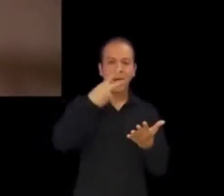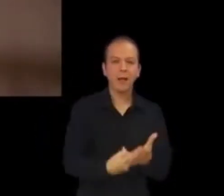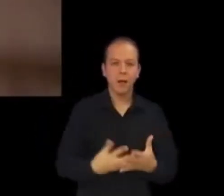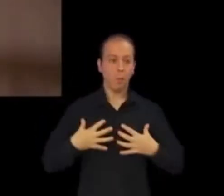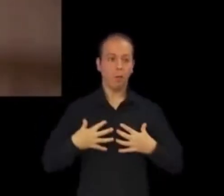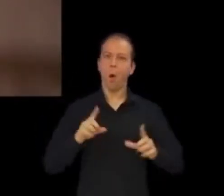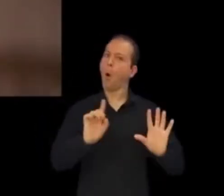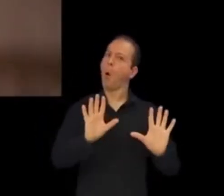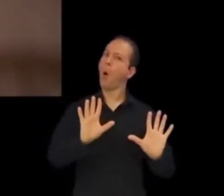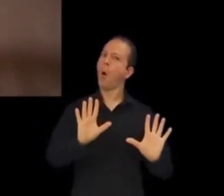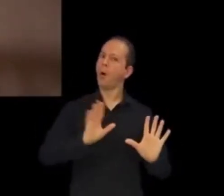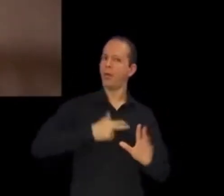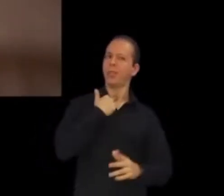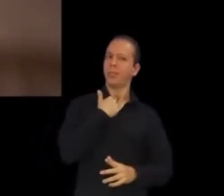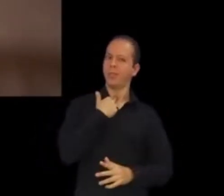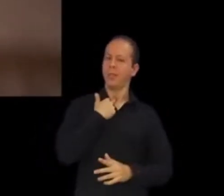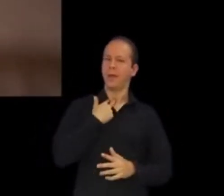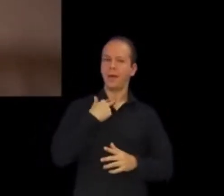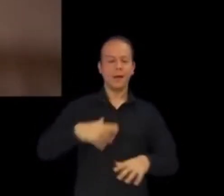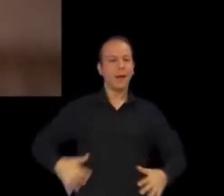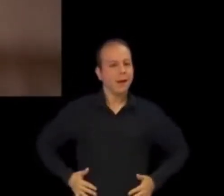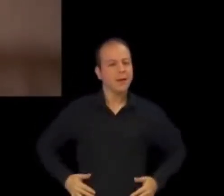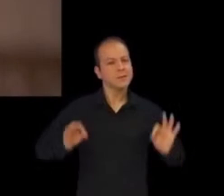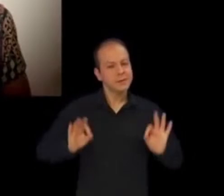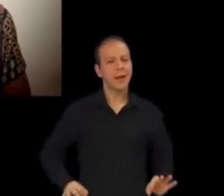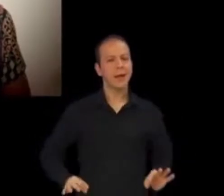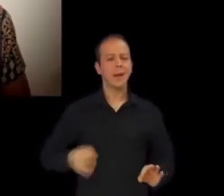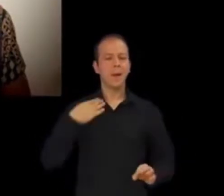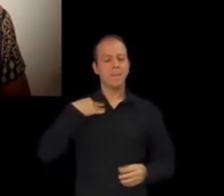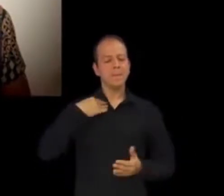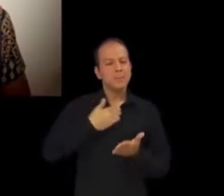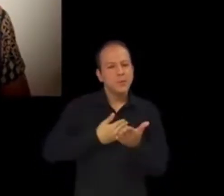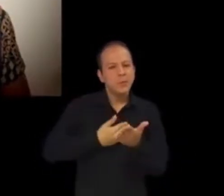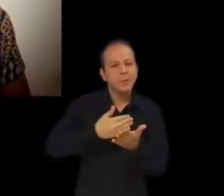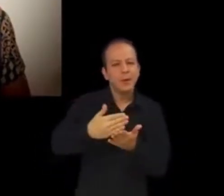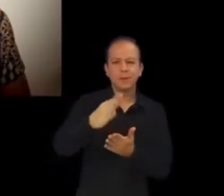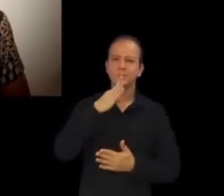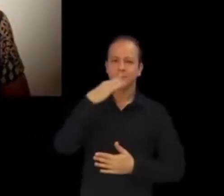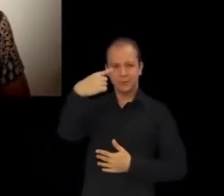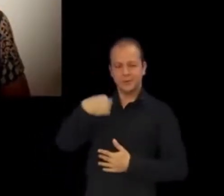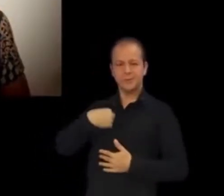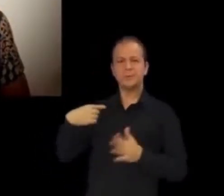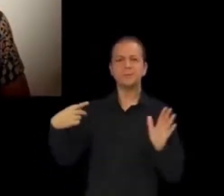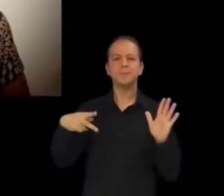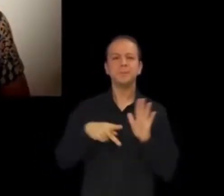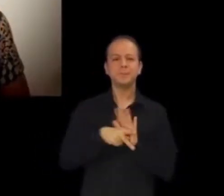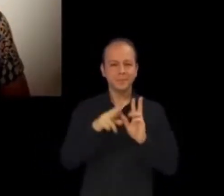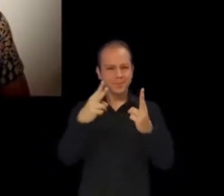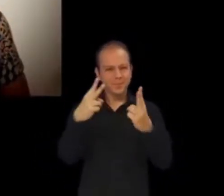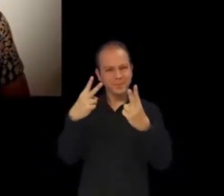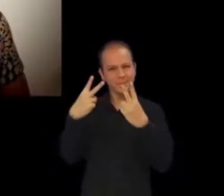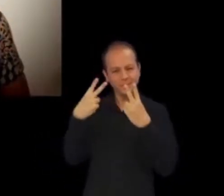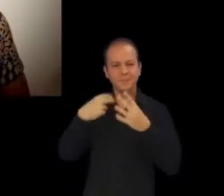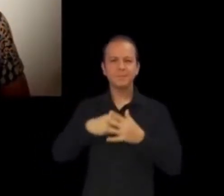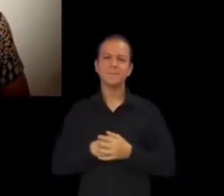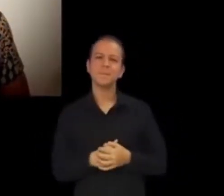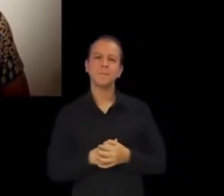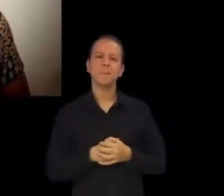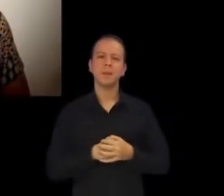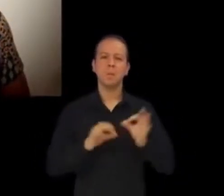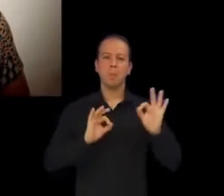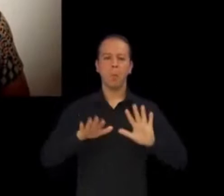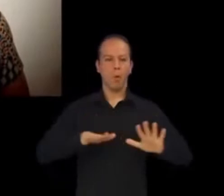pega. Põe as mãos. Eu caí, o homem veio aqui. Eu falei, epa, aqui não, é aqui. Eu acho que assim, no princípio, as pessoas que me conheciam, de repente me